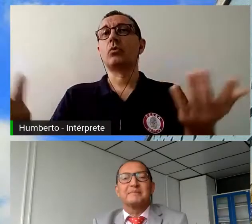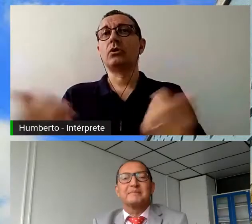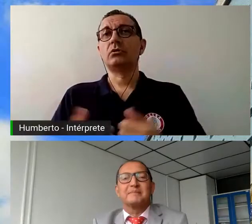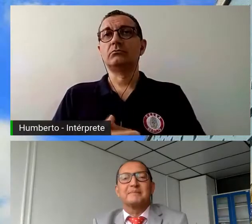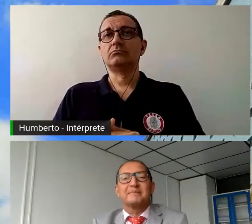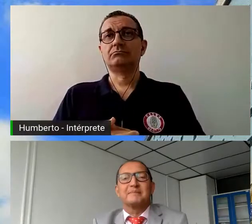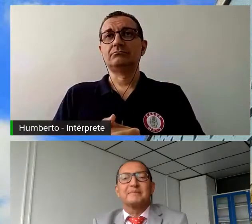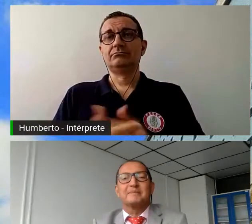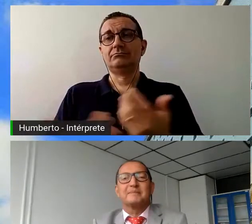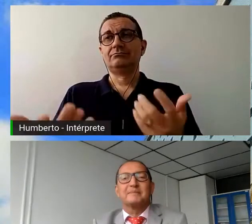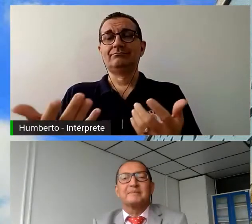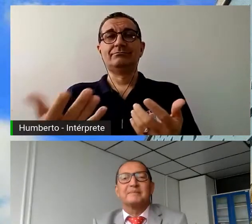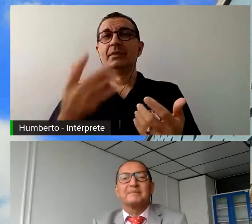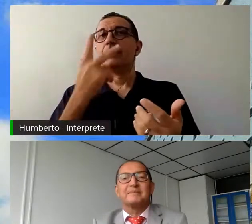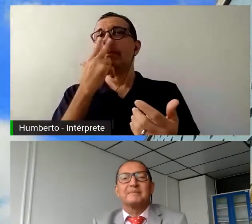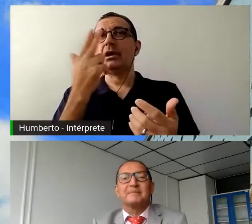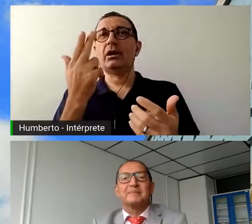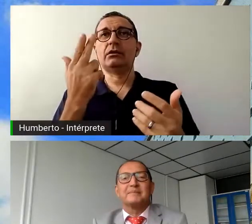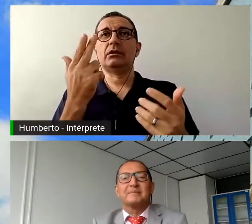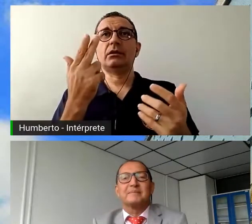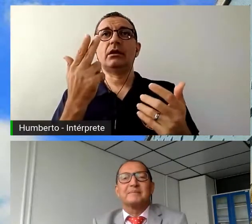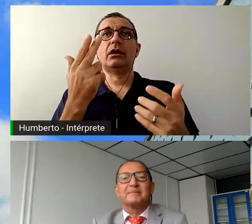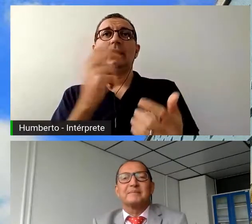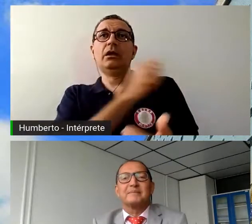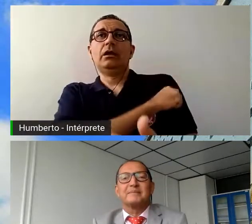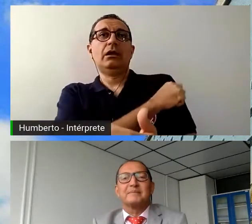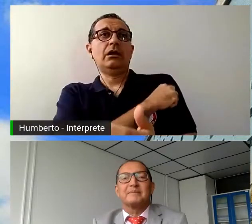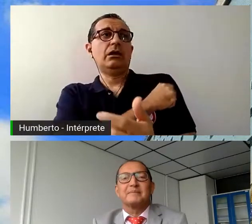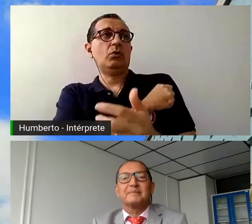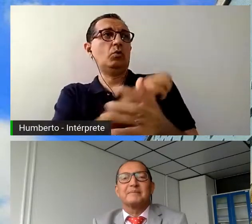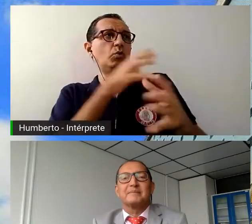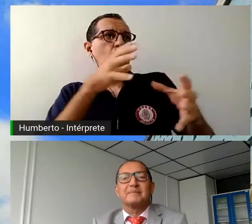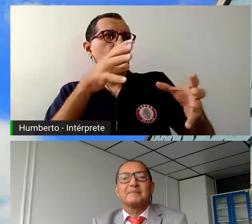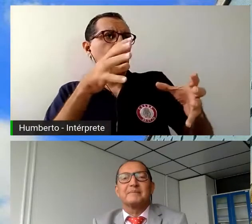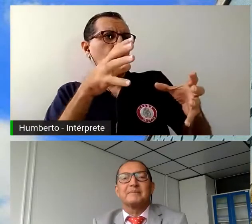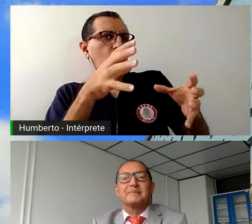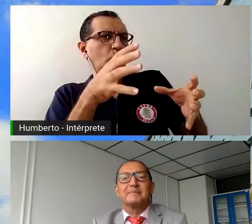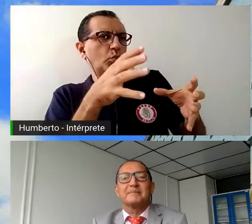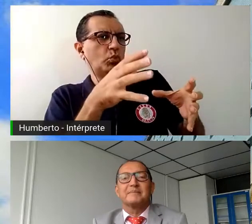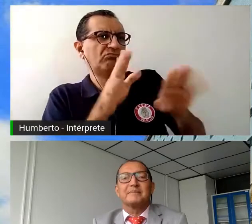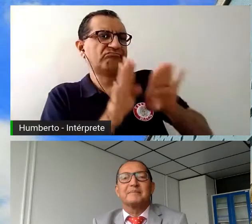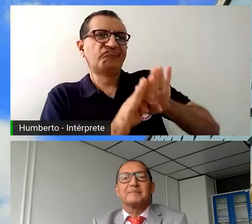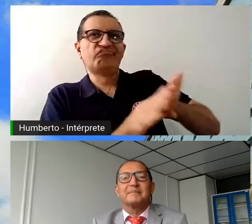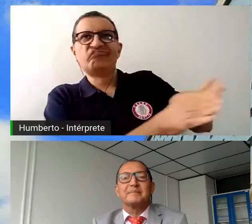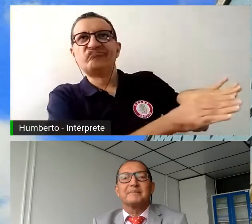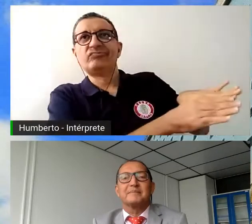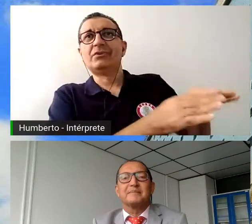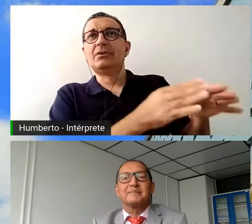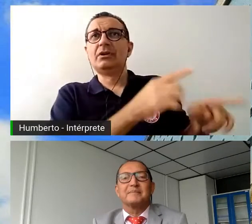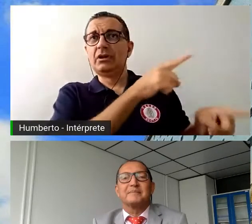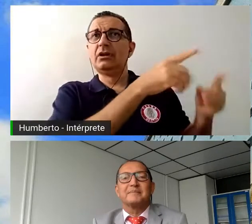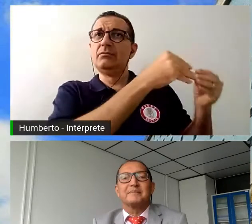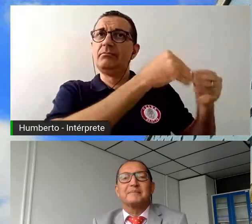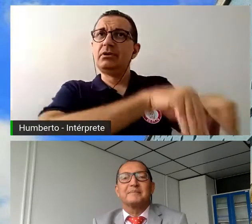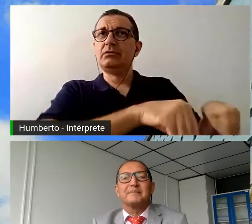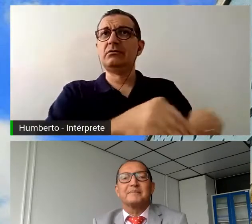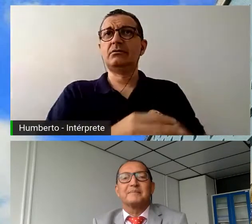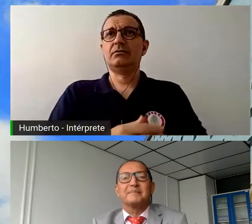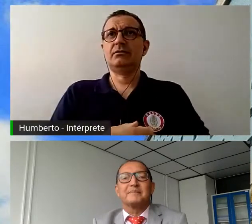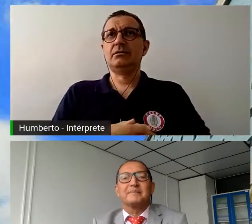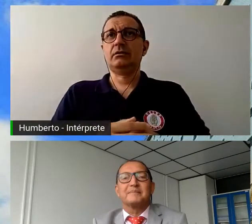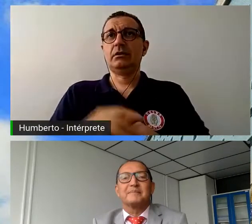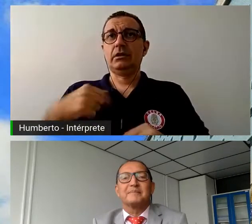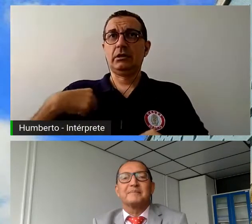do conhecimento? Eu não sei como resolve, porque se eu fosse professora de um instituto, eu teria a obrigação de estar aí